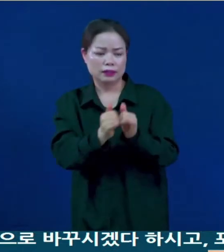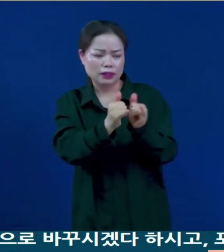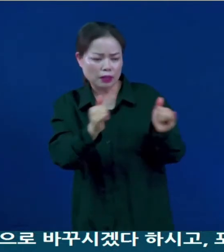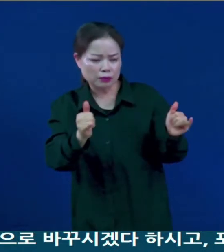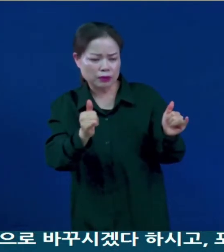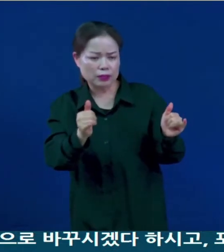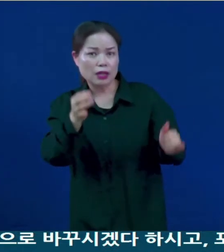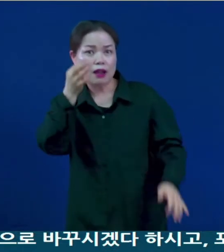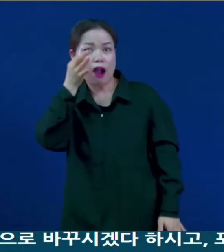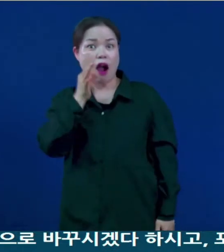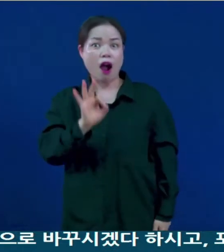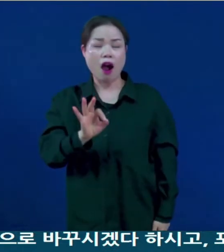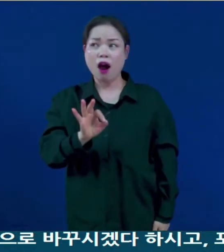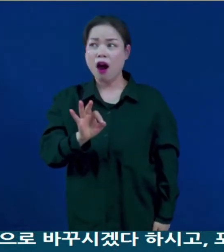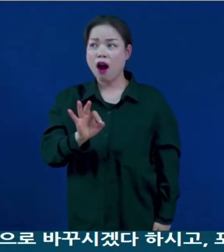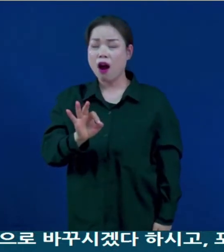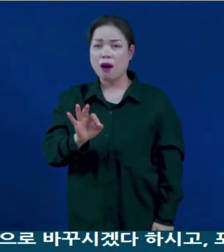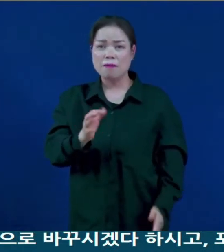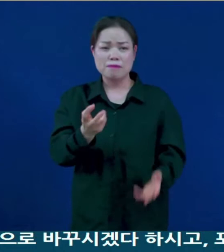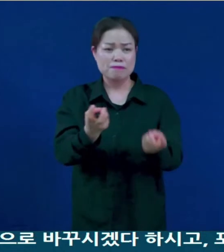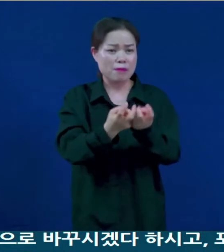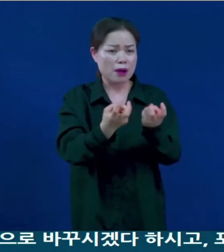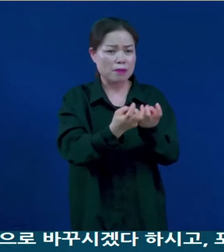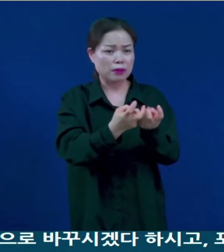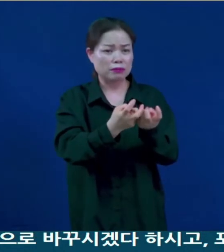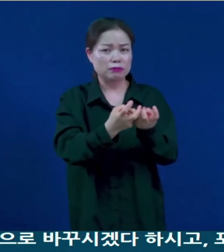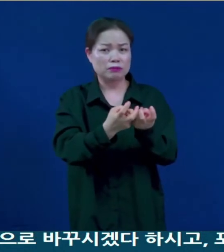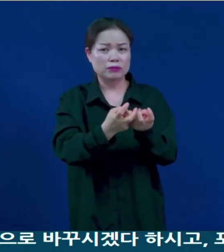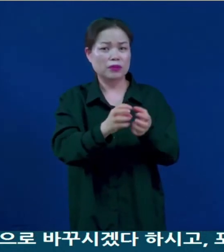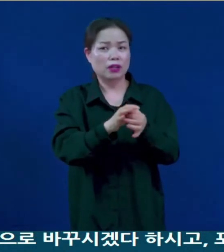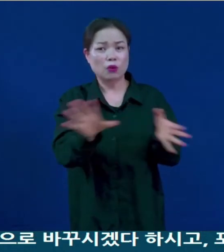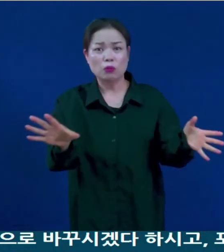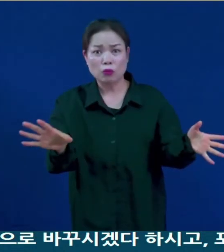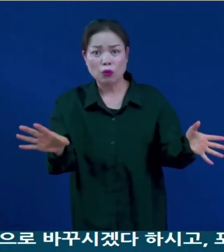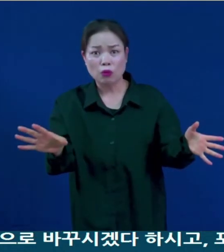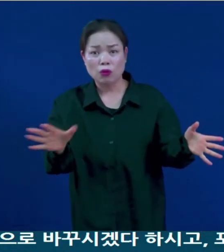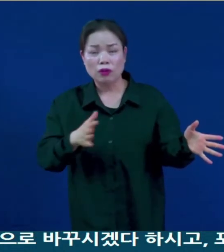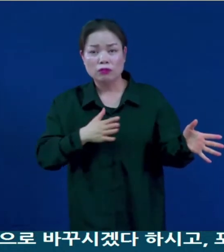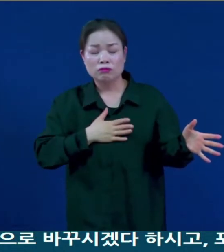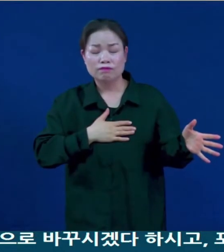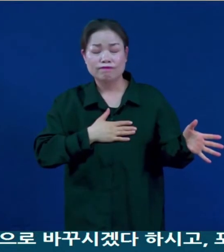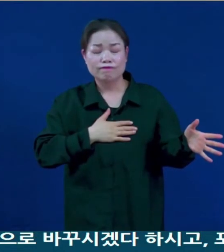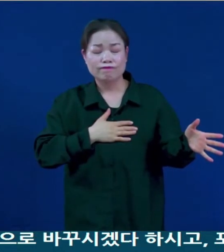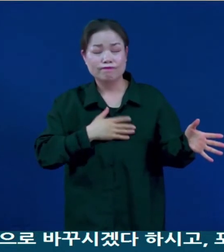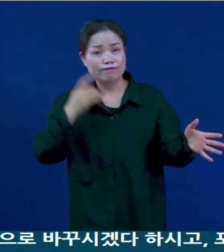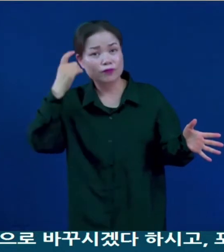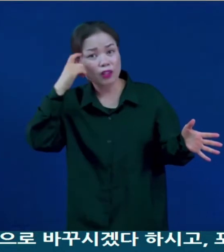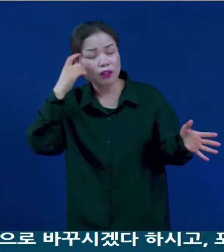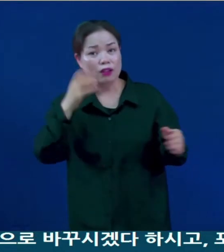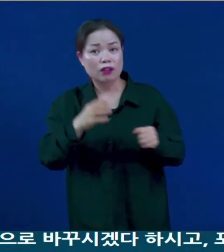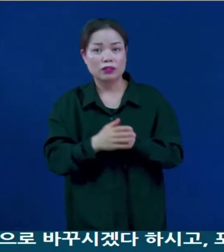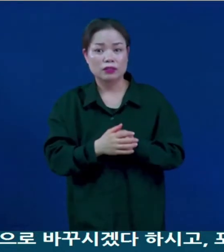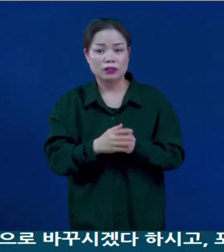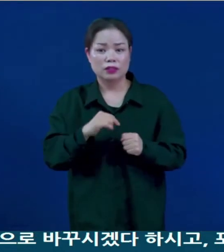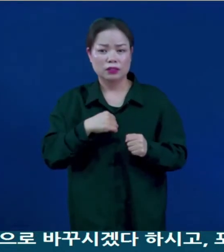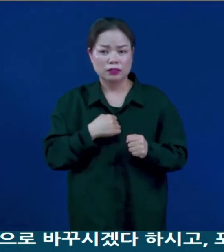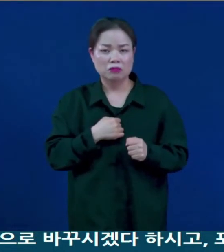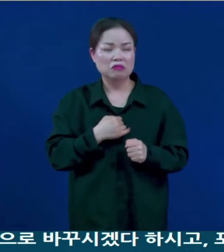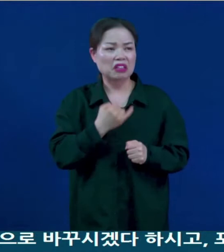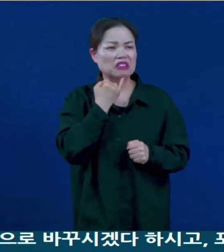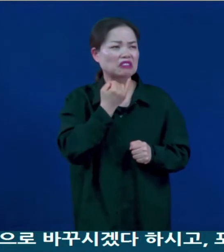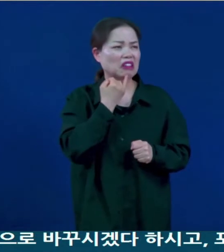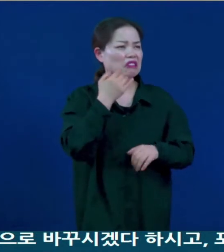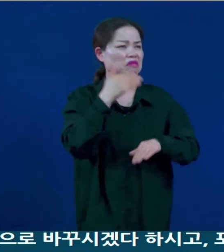사람들에게 인정받으려고 온갖 수단 방법 안 가리고 나름대로 자기를 그래 이렇게